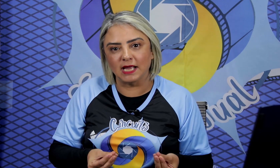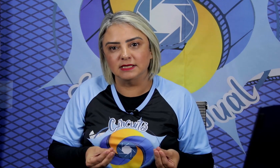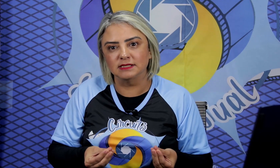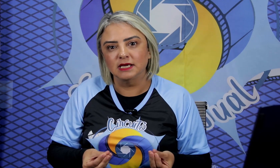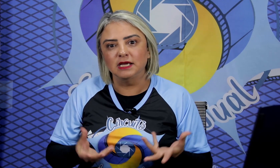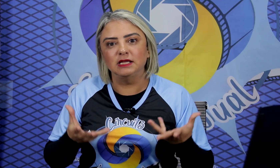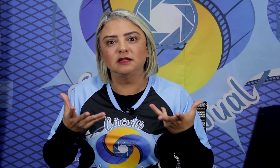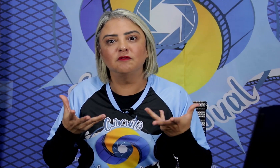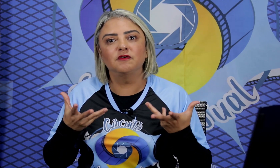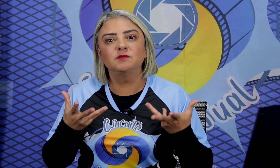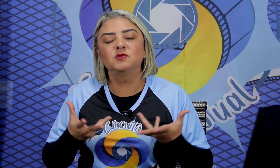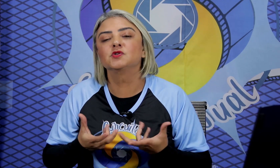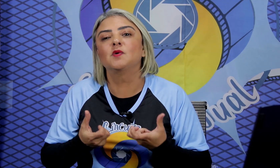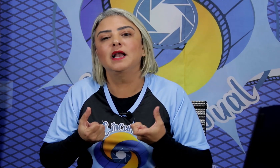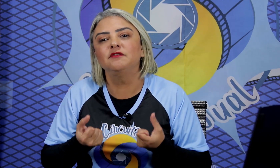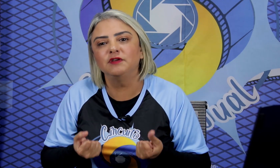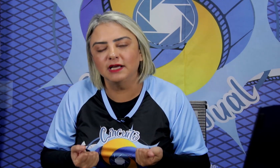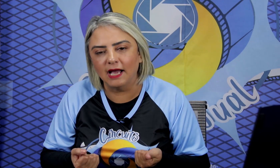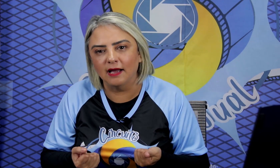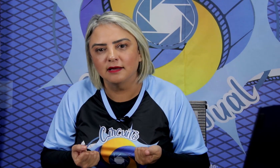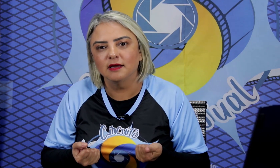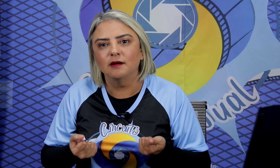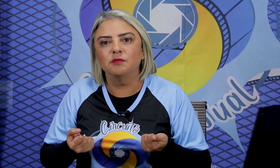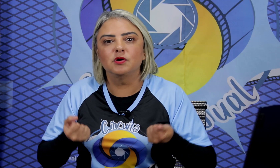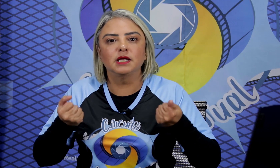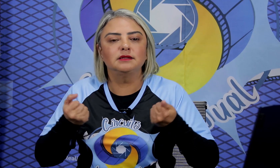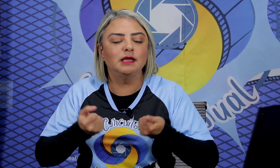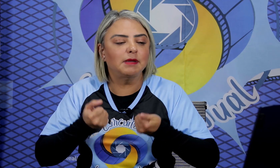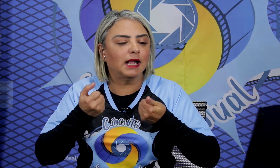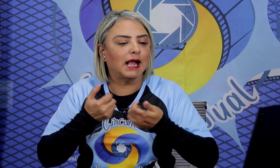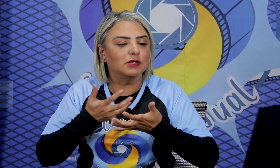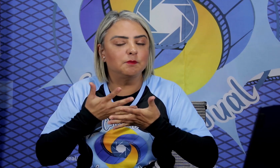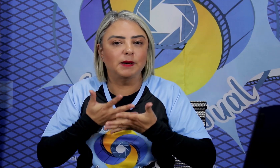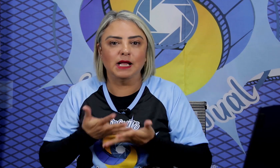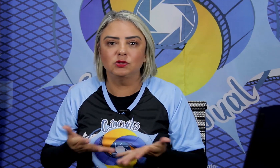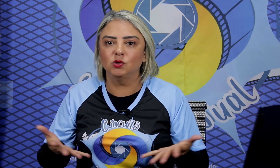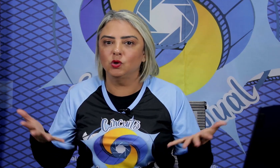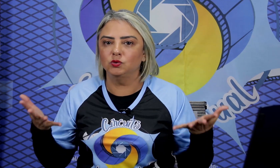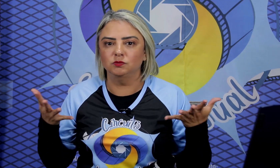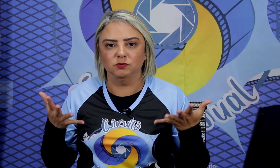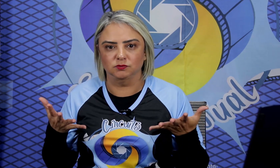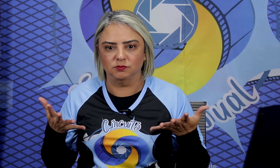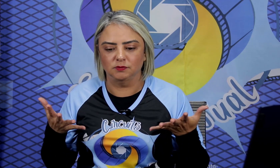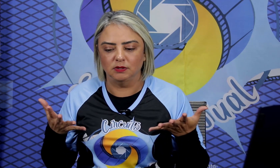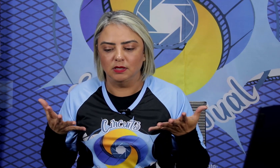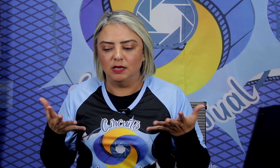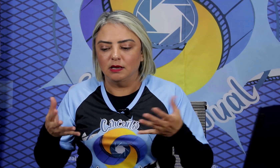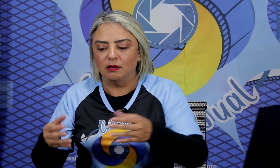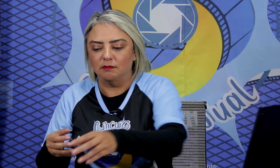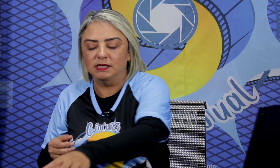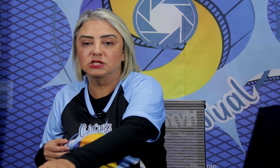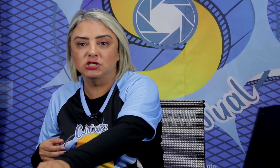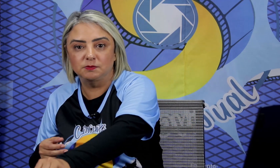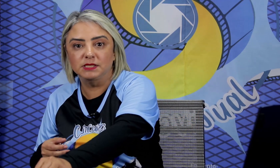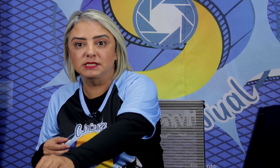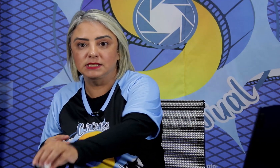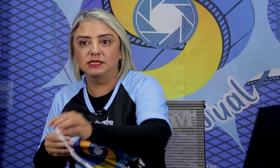profissionais. Então vamos nos qualificar, porque tem mercado para todo mundo. Mas a gente precisa